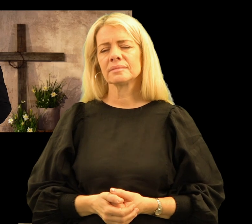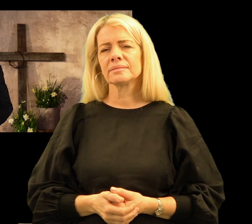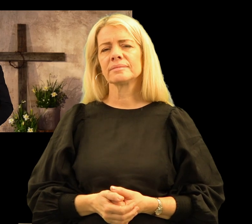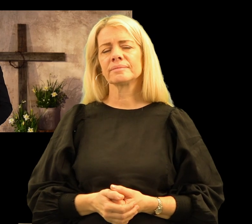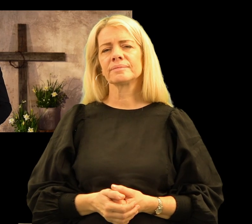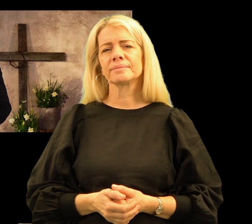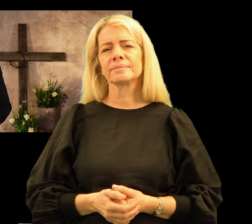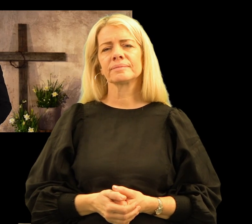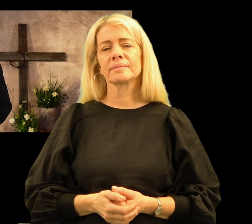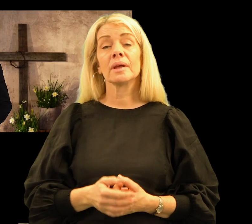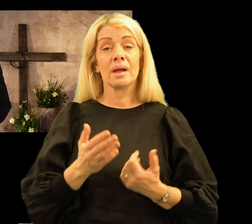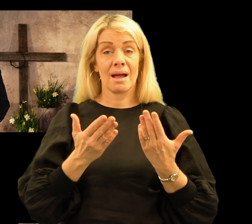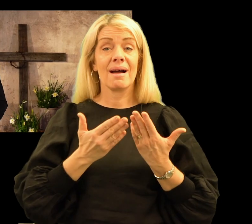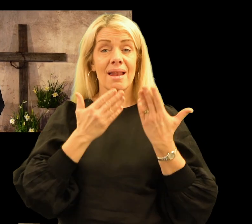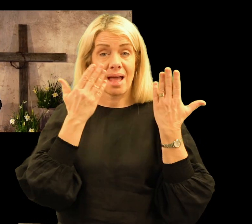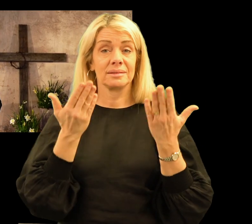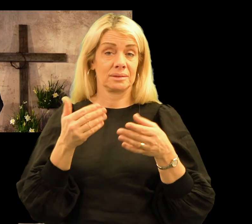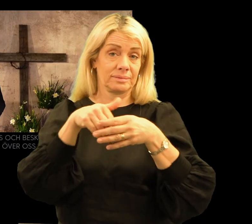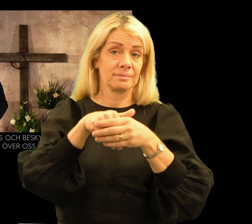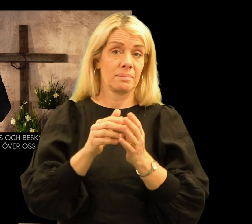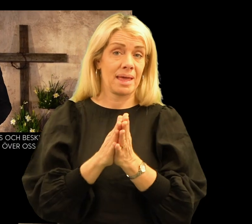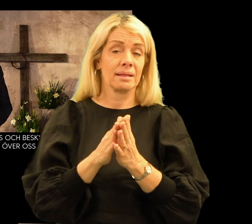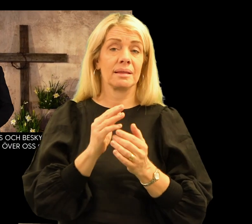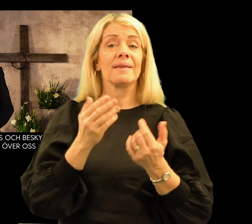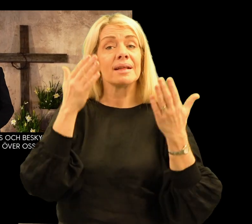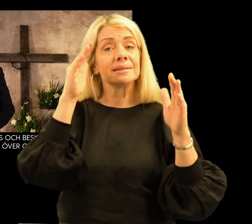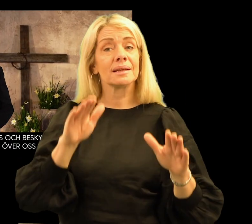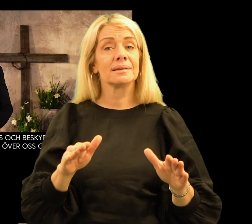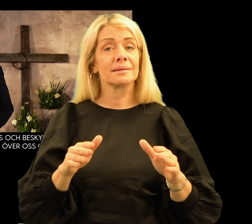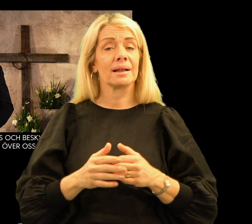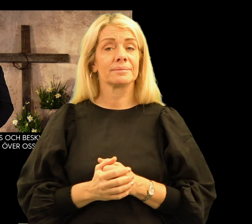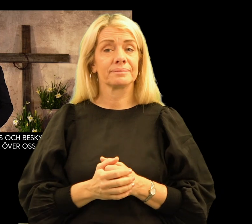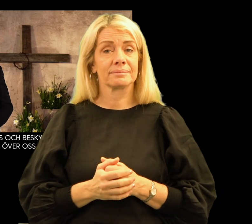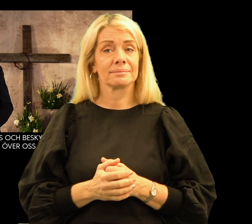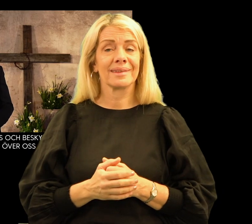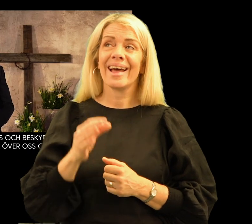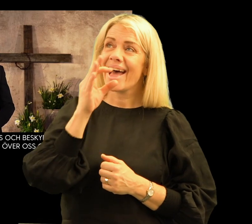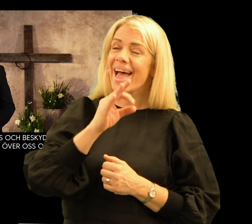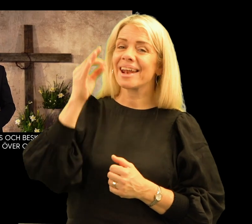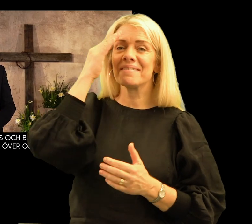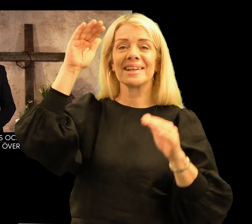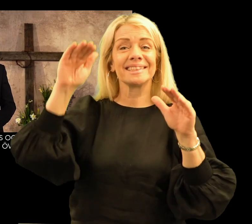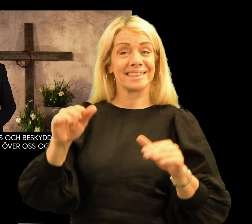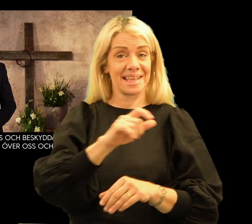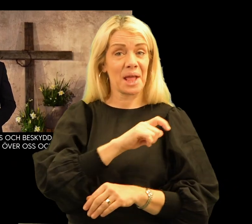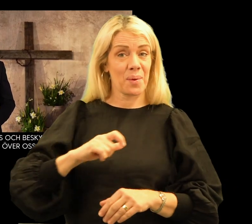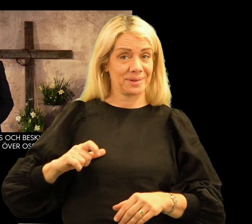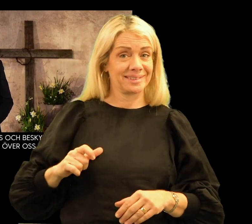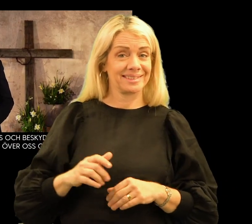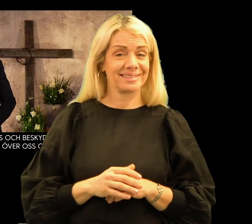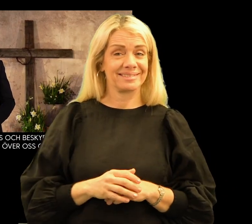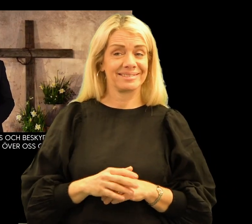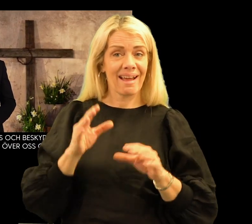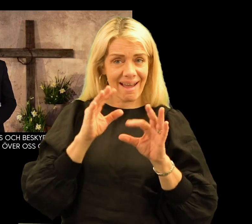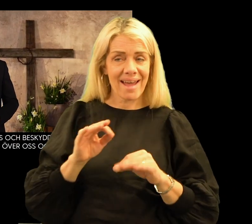Läs gärna med i välsignelsen. Herren välsignar oss och beskyddar oss.